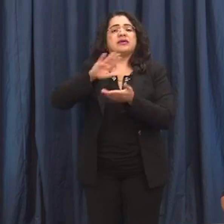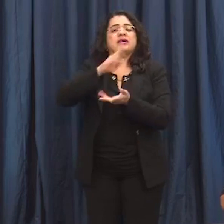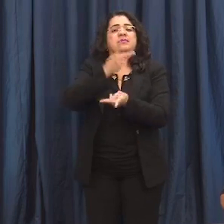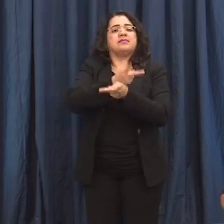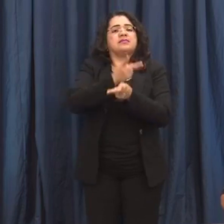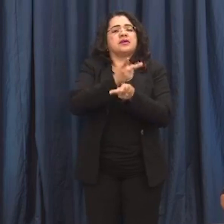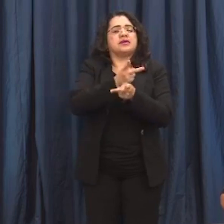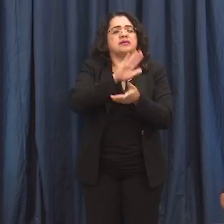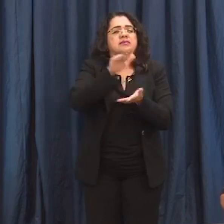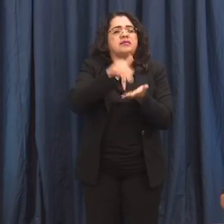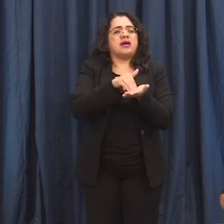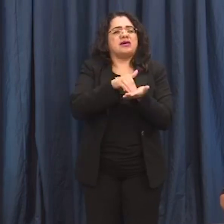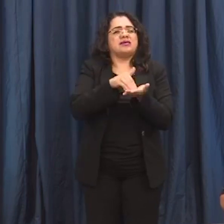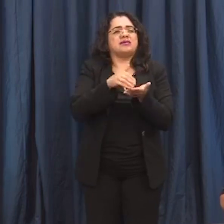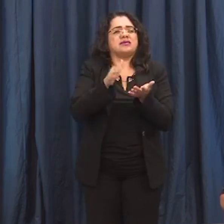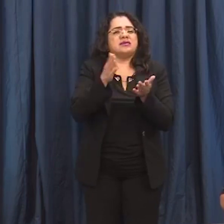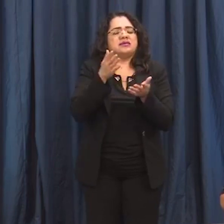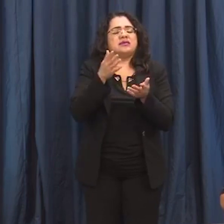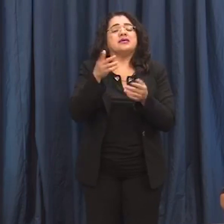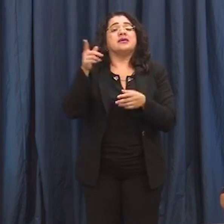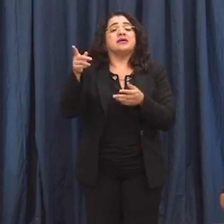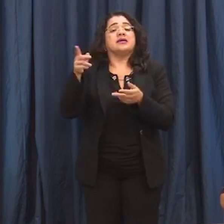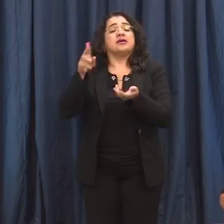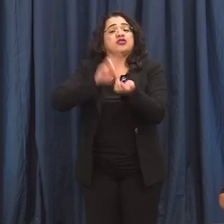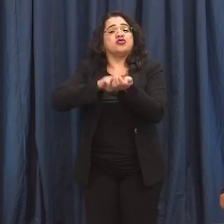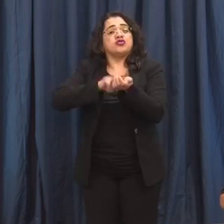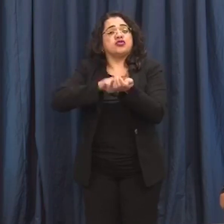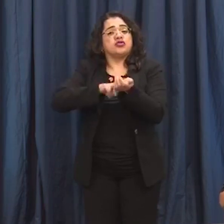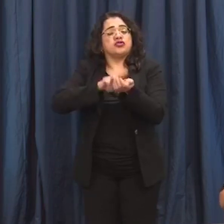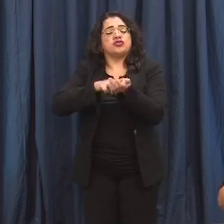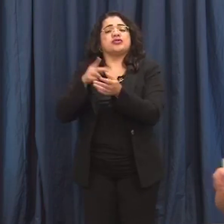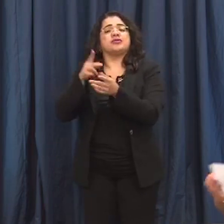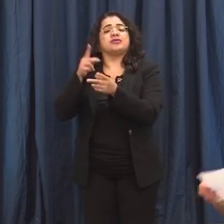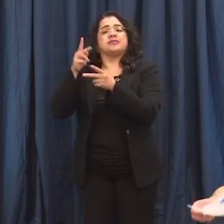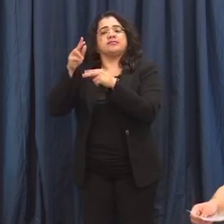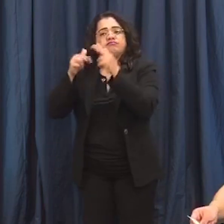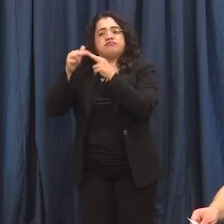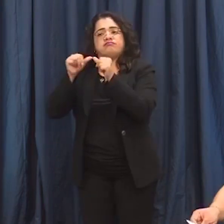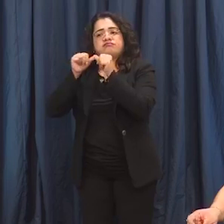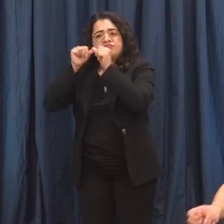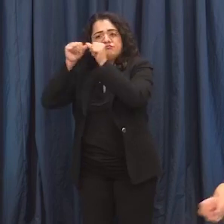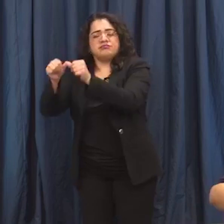plazo y de enfermería, y también a los refugios para personas necesitadas.